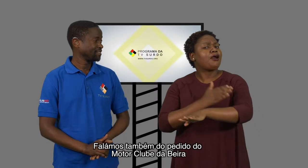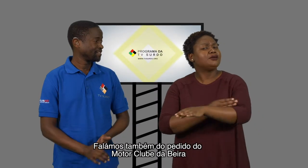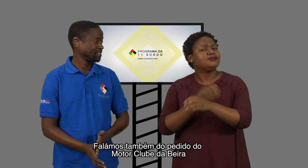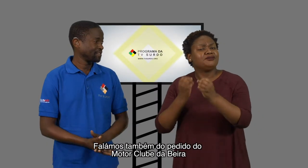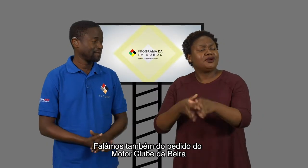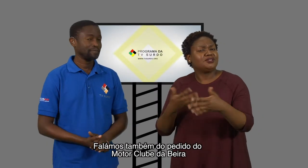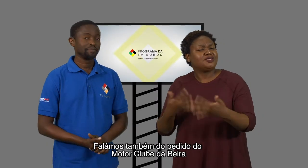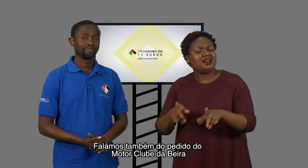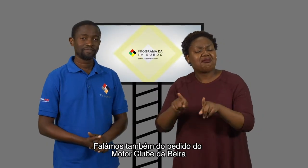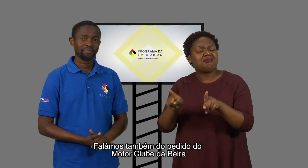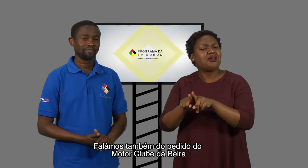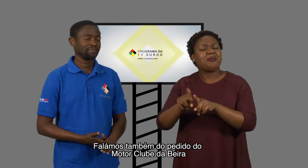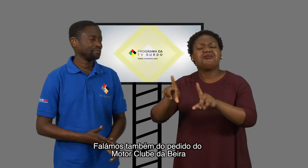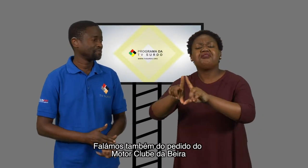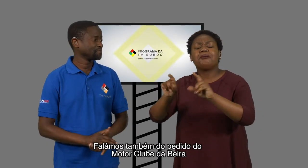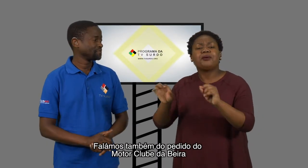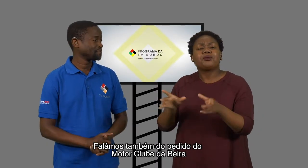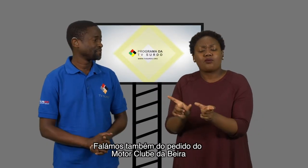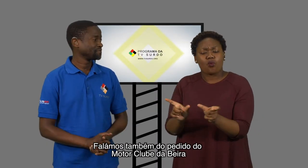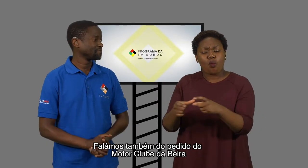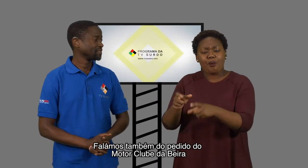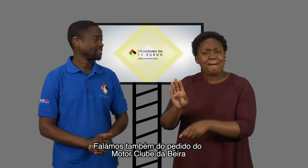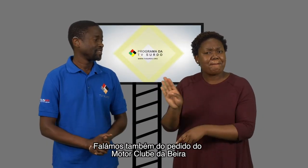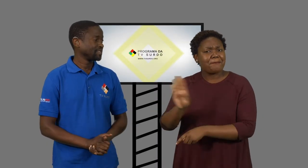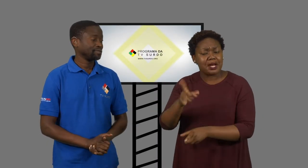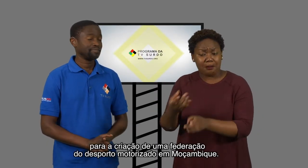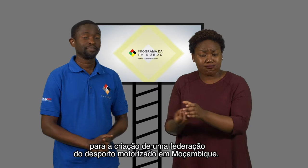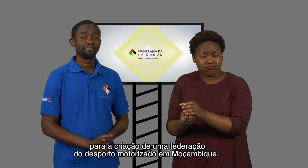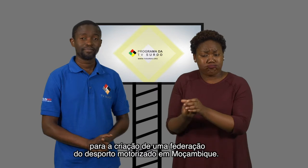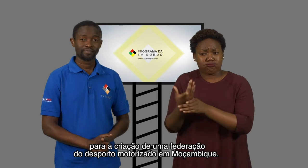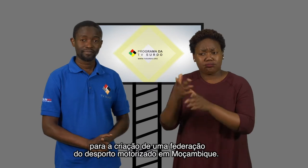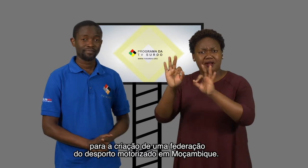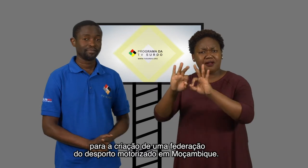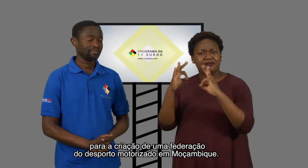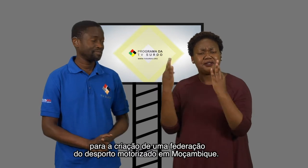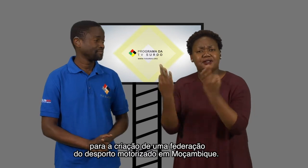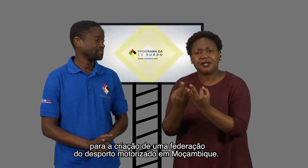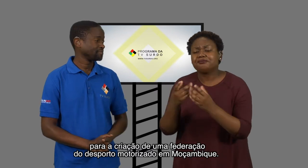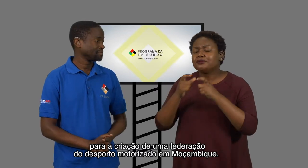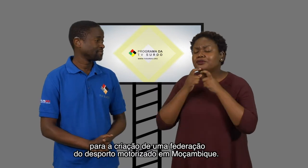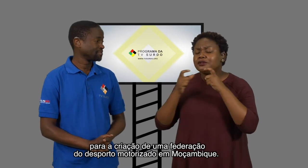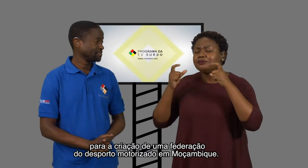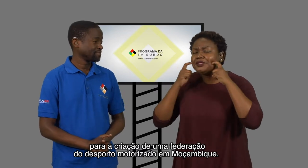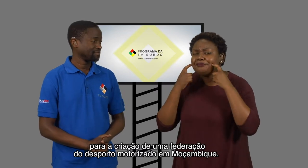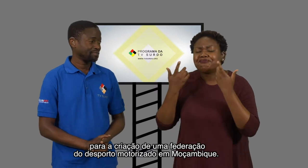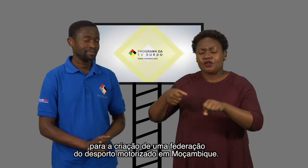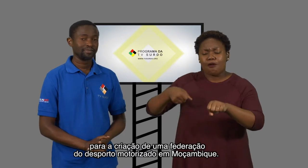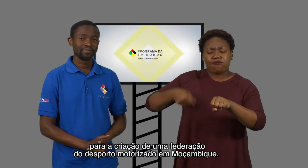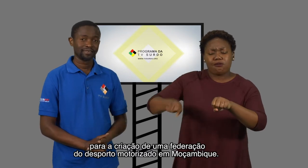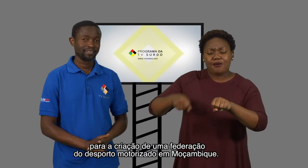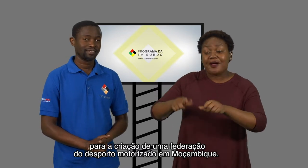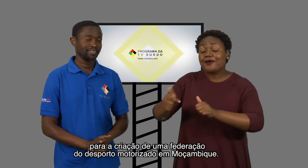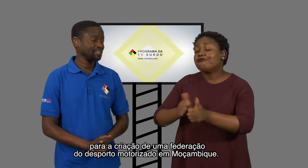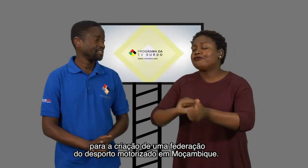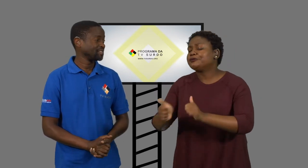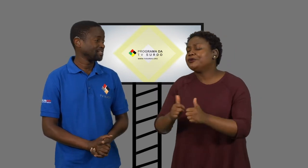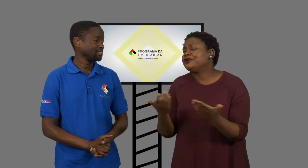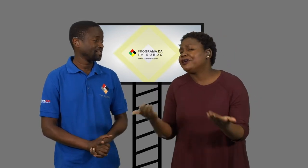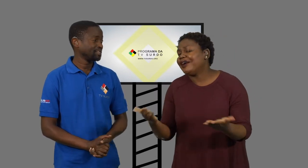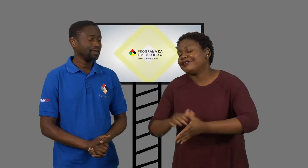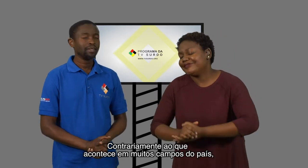Falamos também do pedido do Motor Clube da Beira para a criação de uma federação do desporto motorizado em Moçambique.